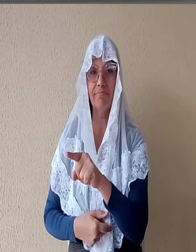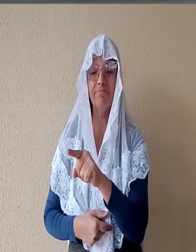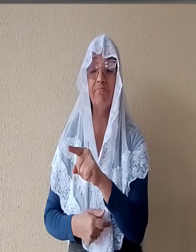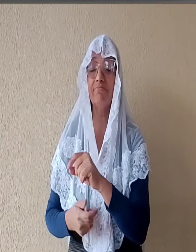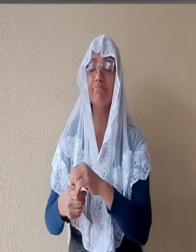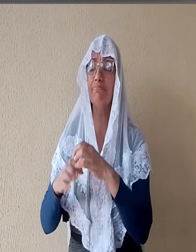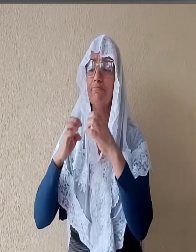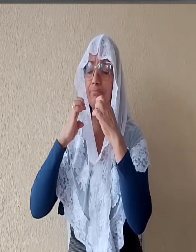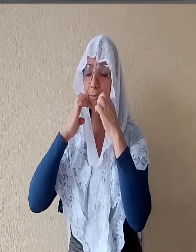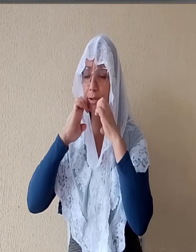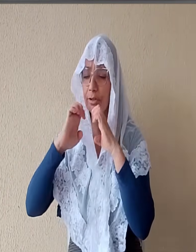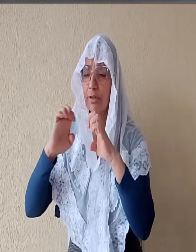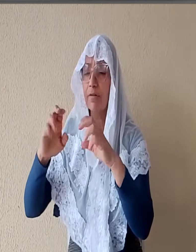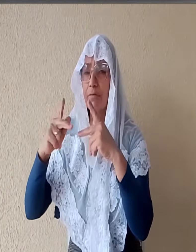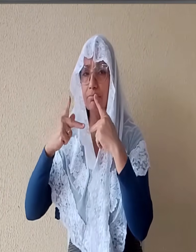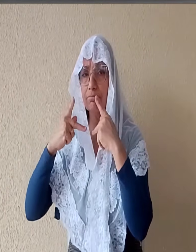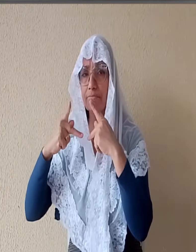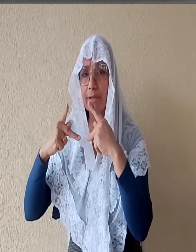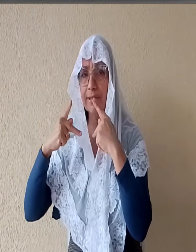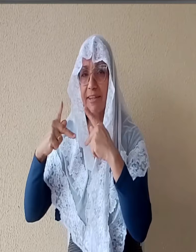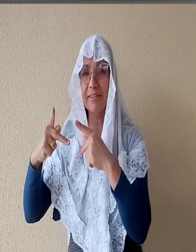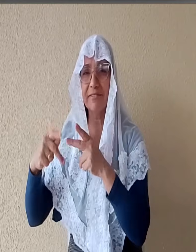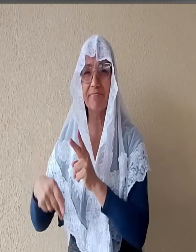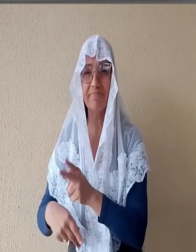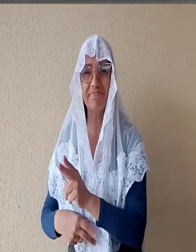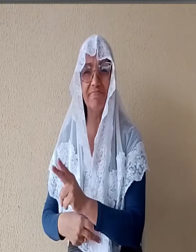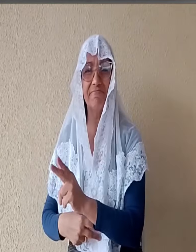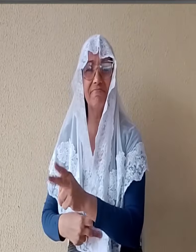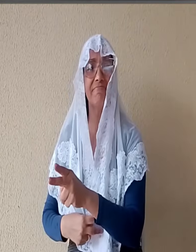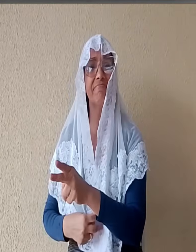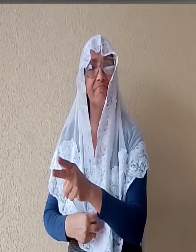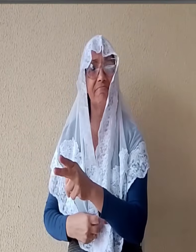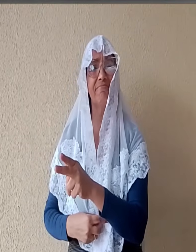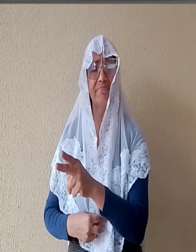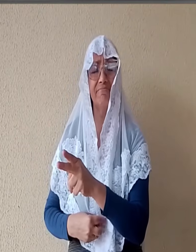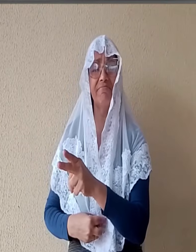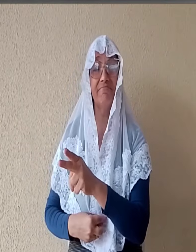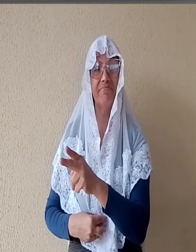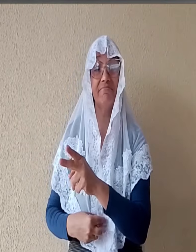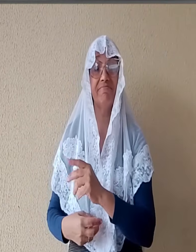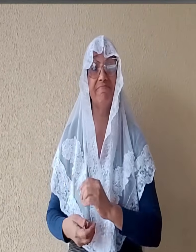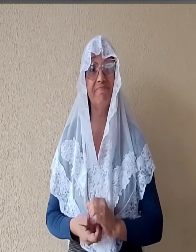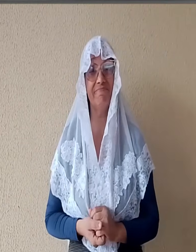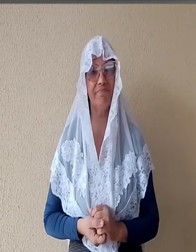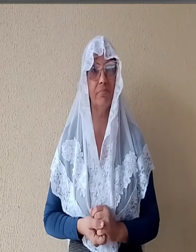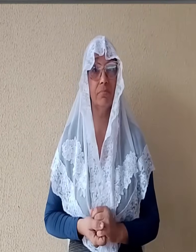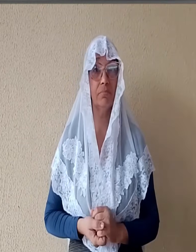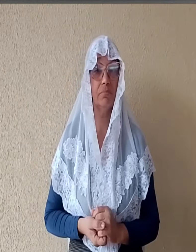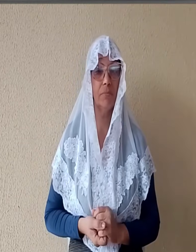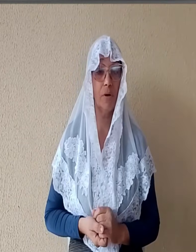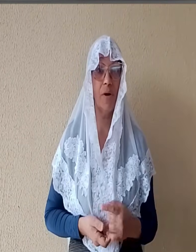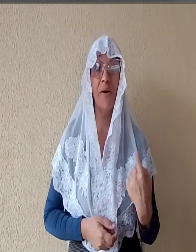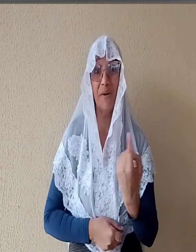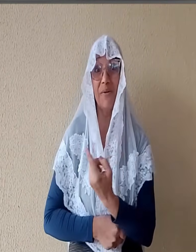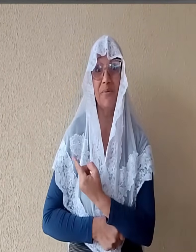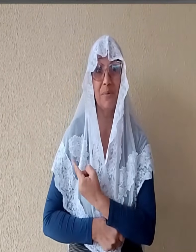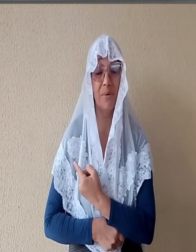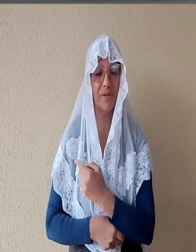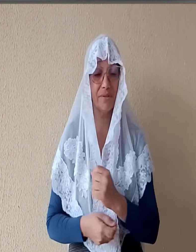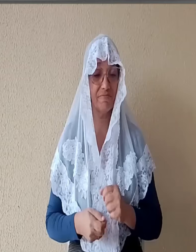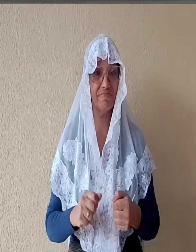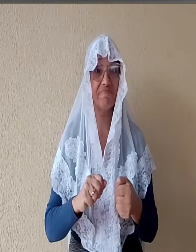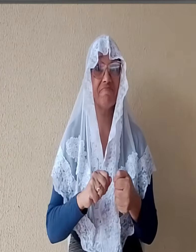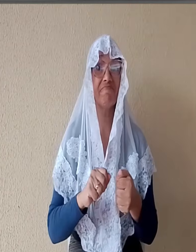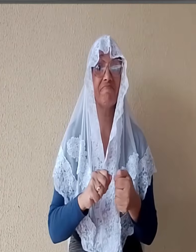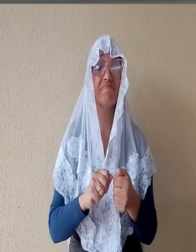louvado, abrimos o santo culto, né? Olha o que acontece, todo culto é a mesma coisa. Não é